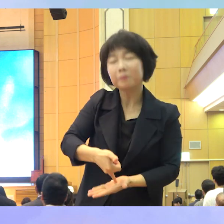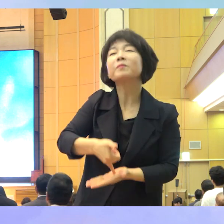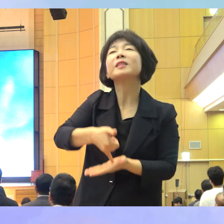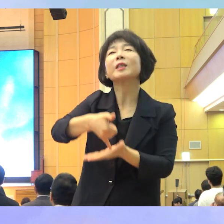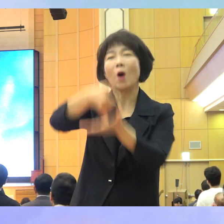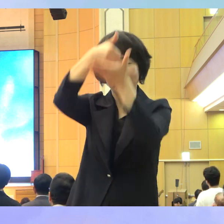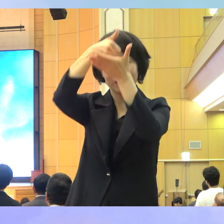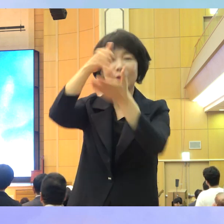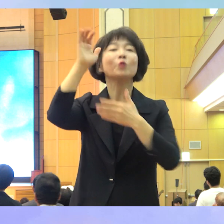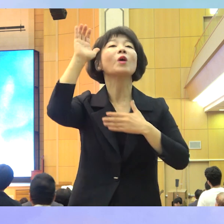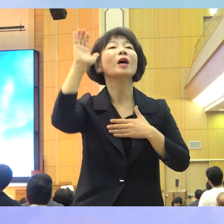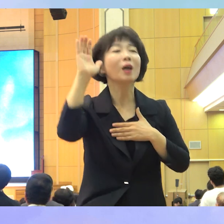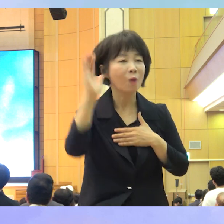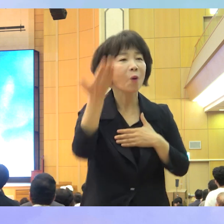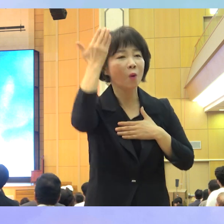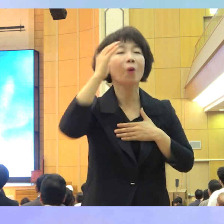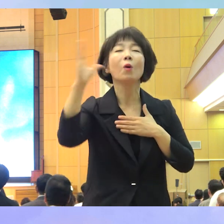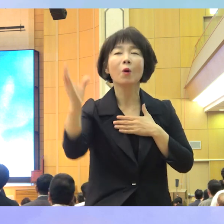나의 인격이